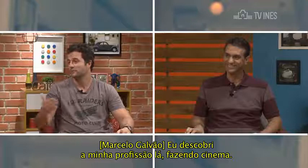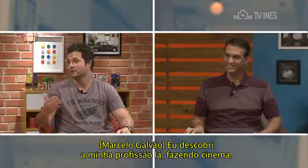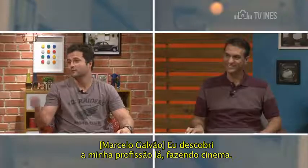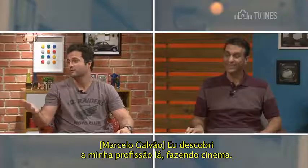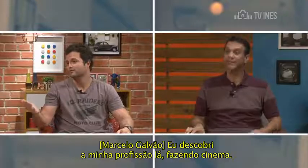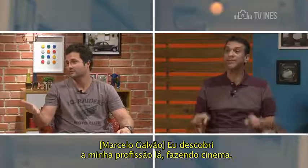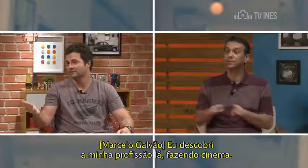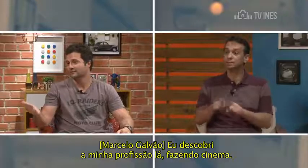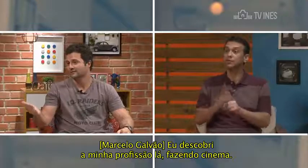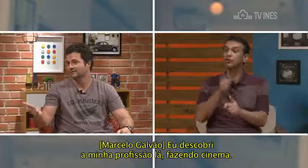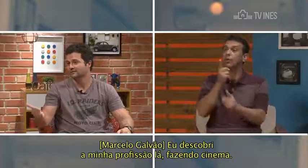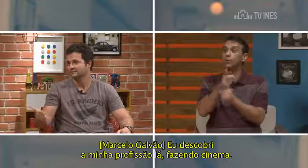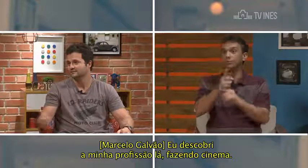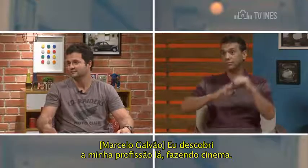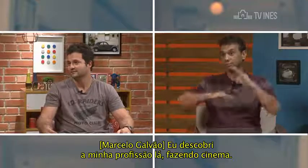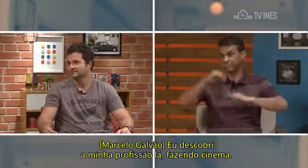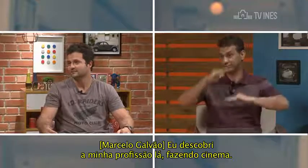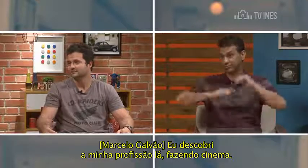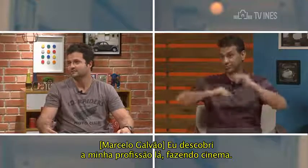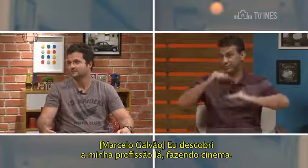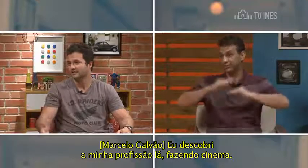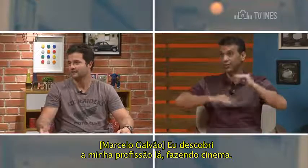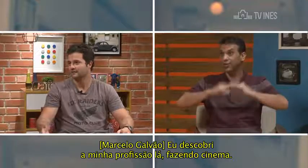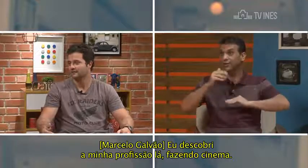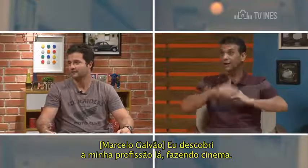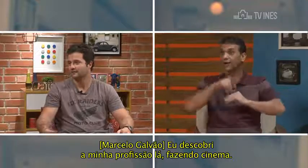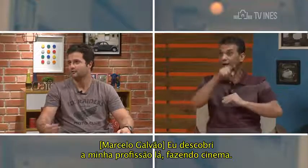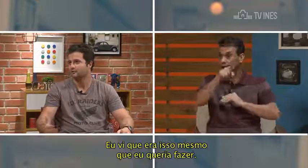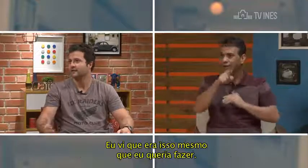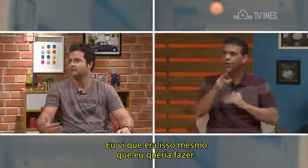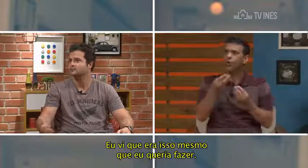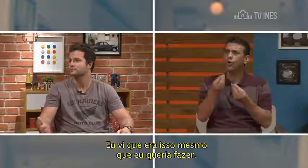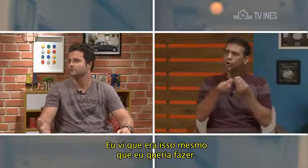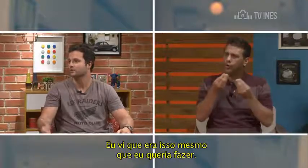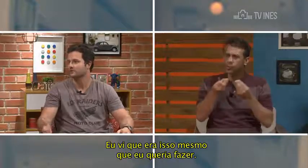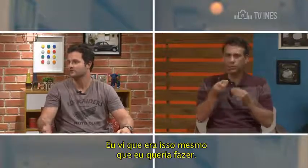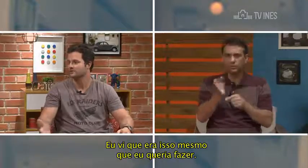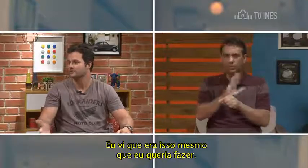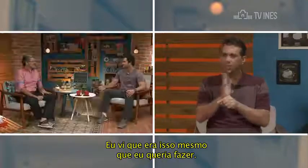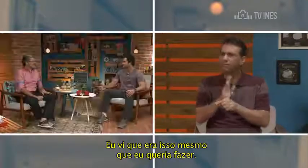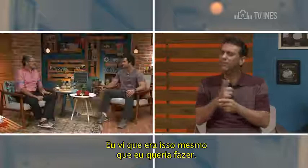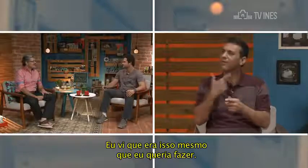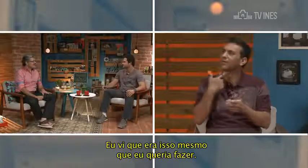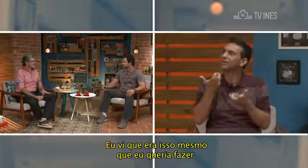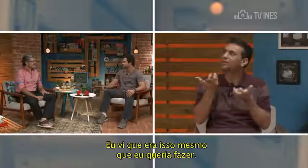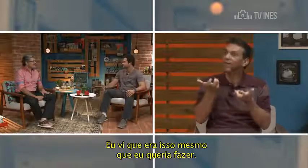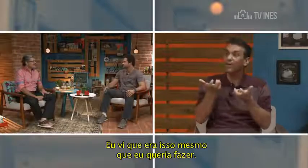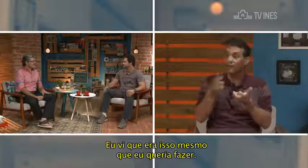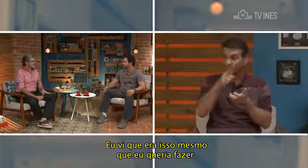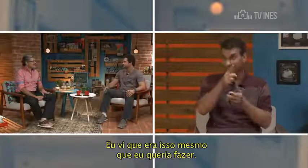Eu descobri a minha profissão lá, né? Fazendo cinema, né? Eu vi que era isso mesmo que eu queria fazer.